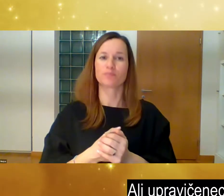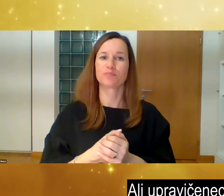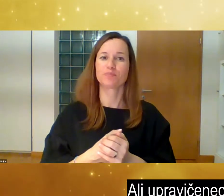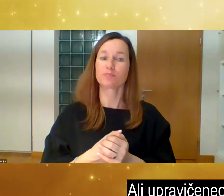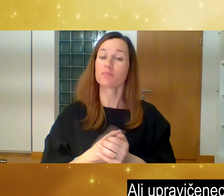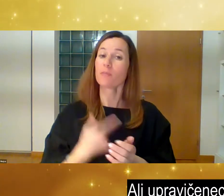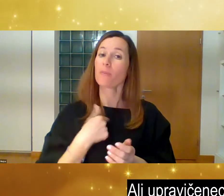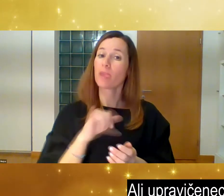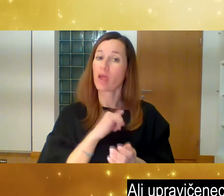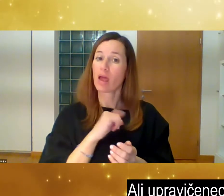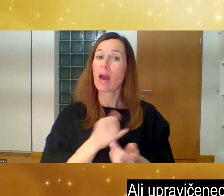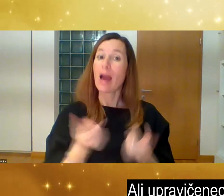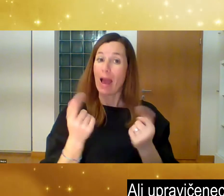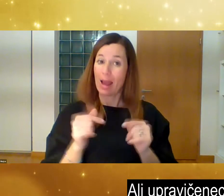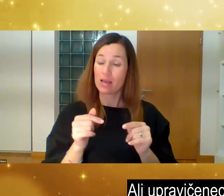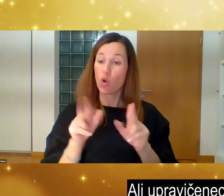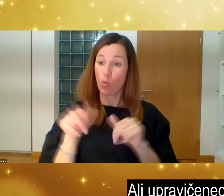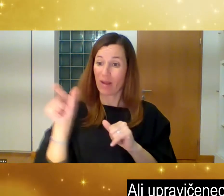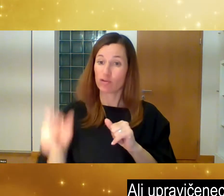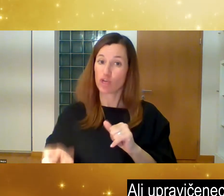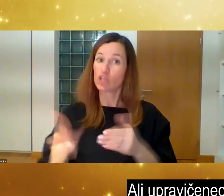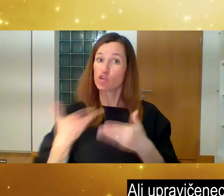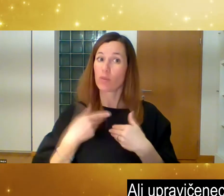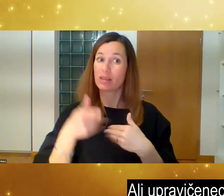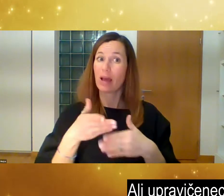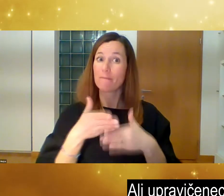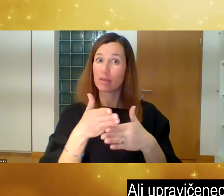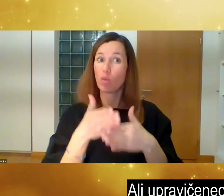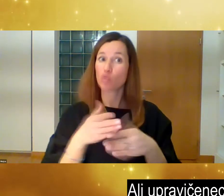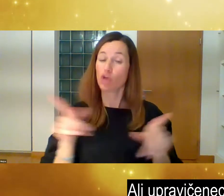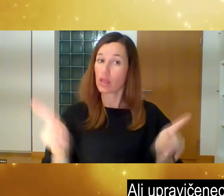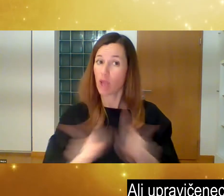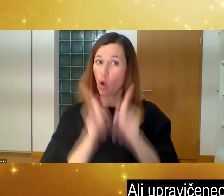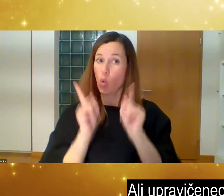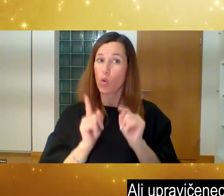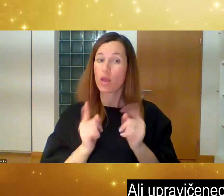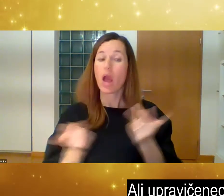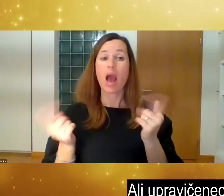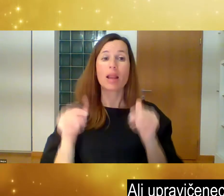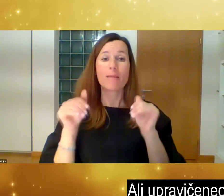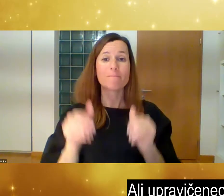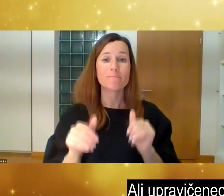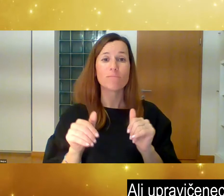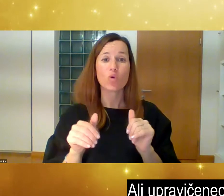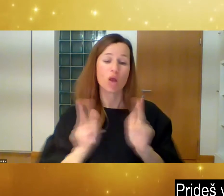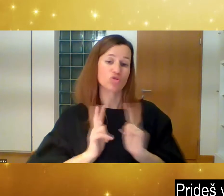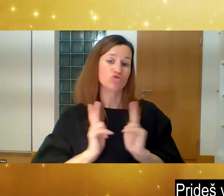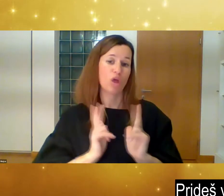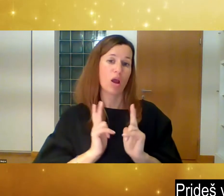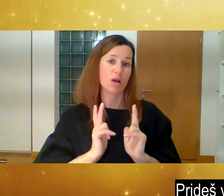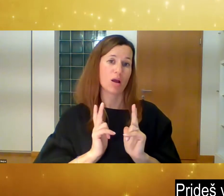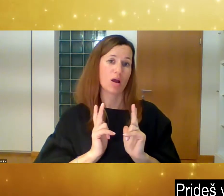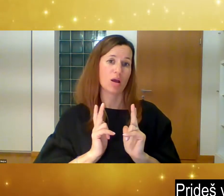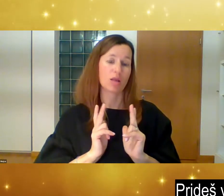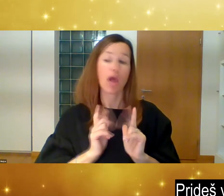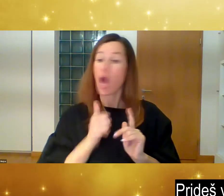Pa me zanima, ali upravičenec dobi ta pripomoček takoj, ali mora kaj počakati? Torej, prideš v